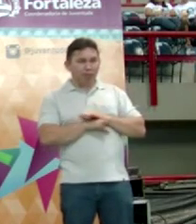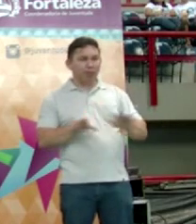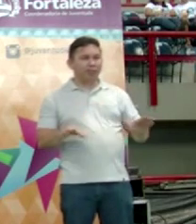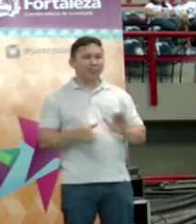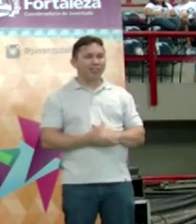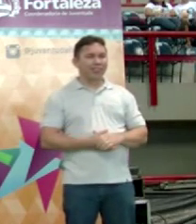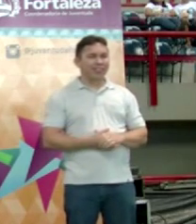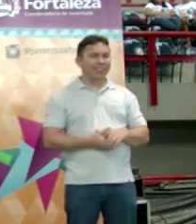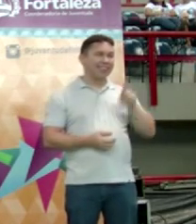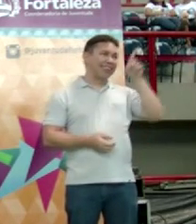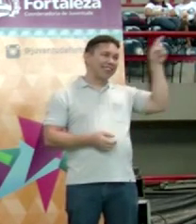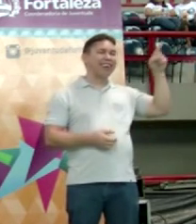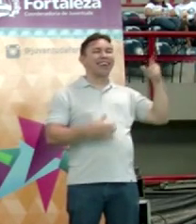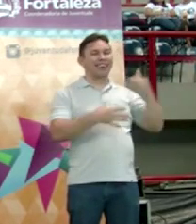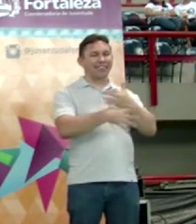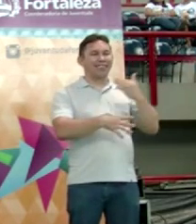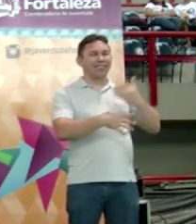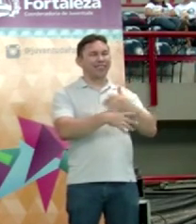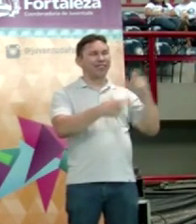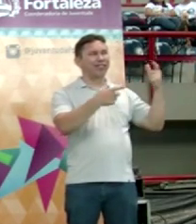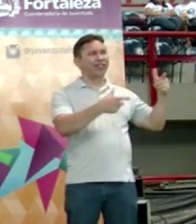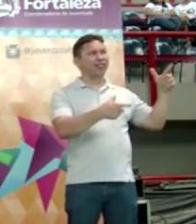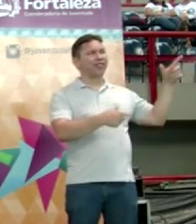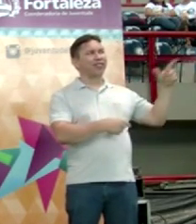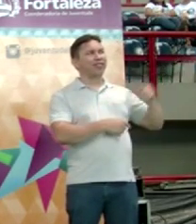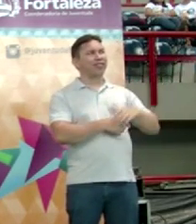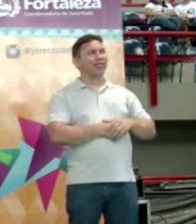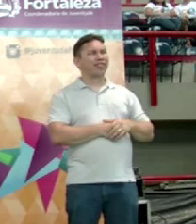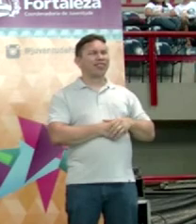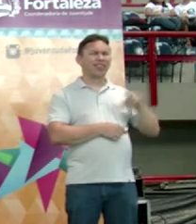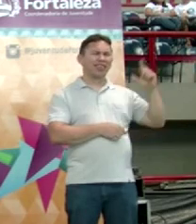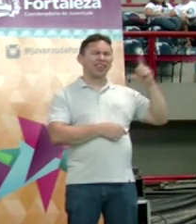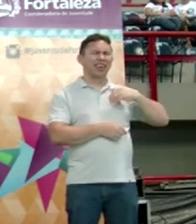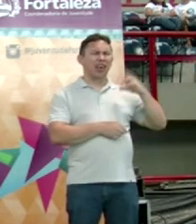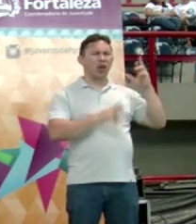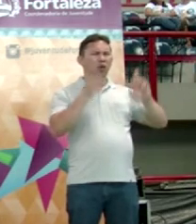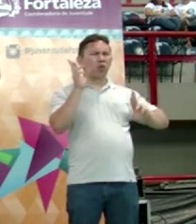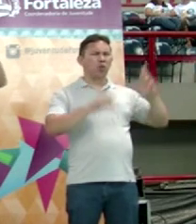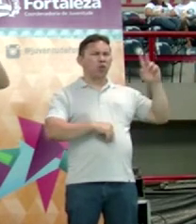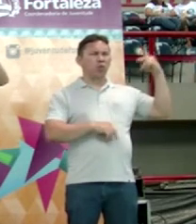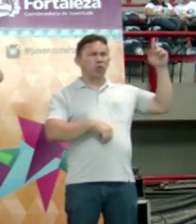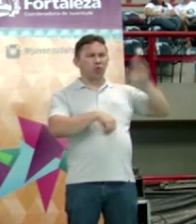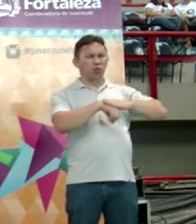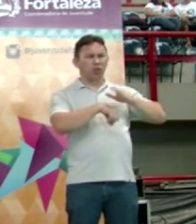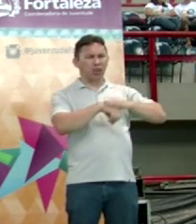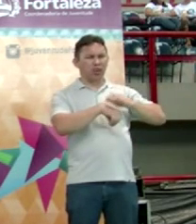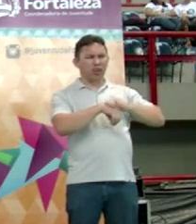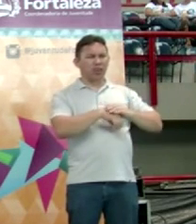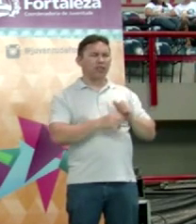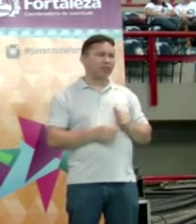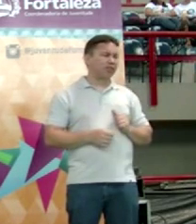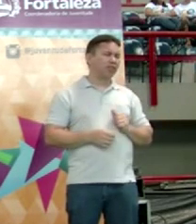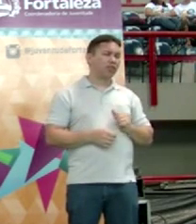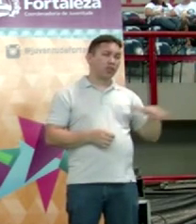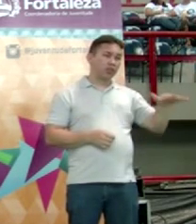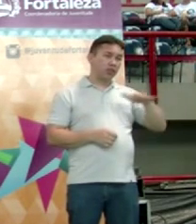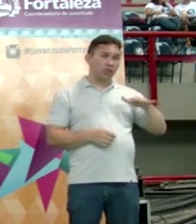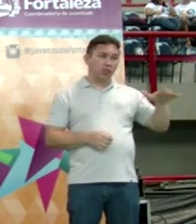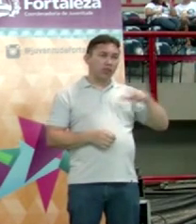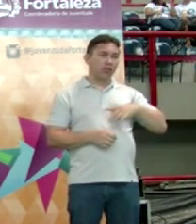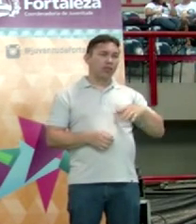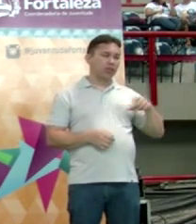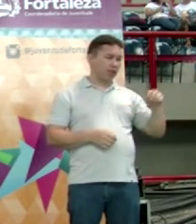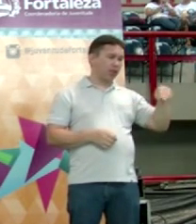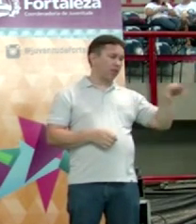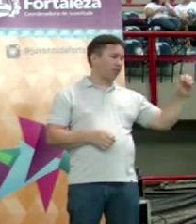Então, o caso dessa cidade lá, que eu acho que é da antiga União Soviética, não sei se é na Ucrânia, sei lá onde é monóxido de carbono